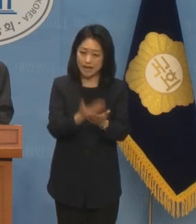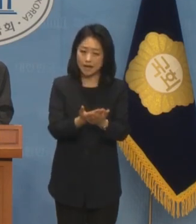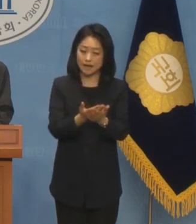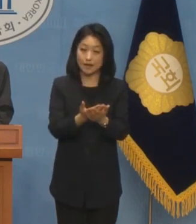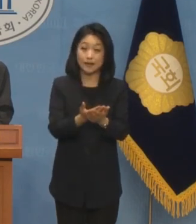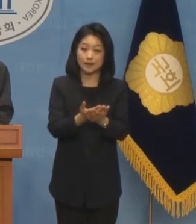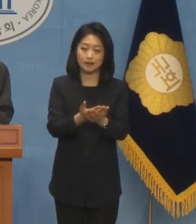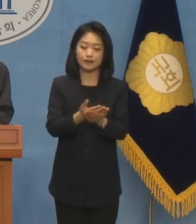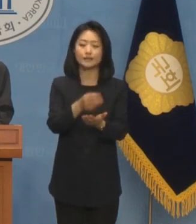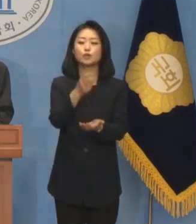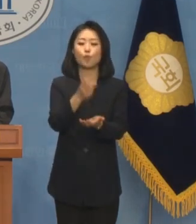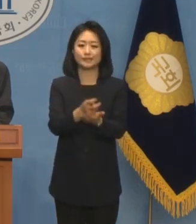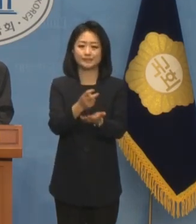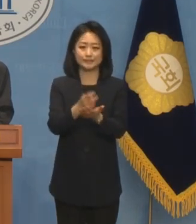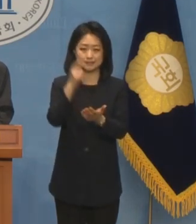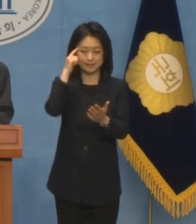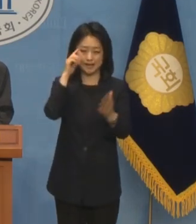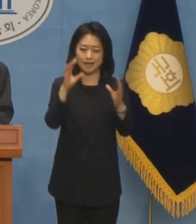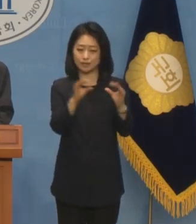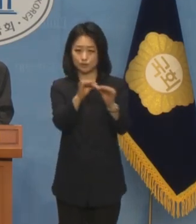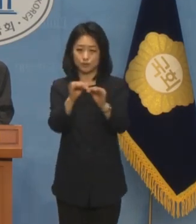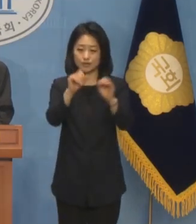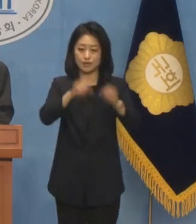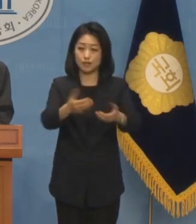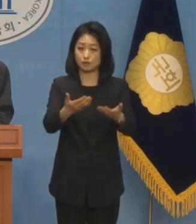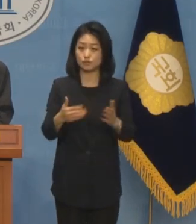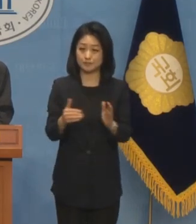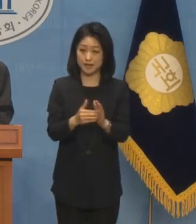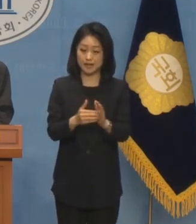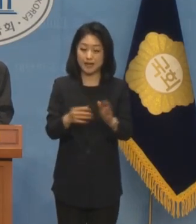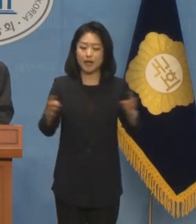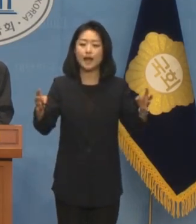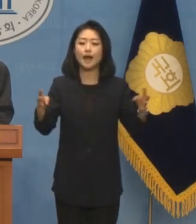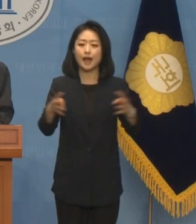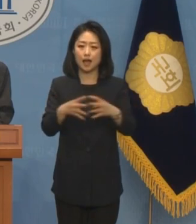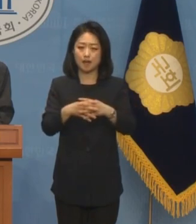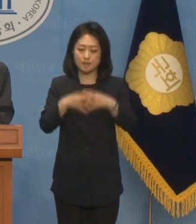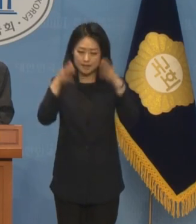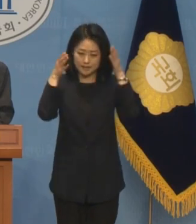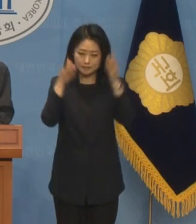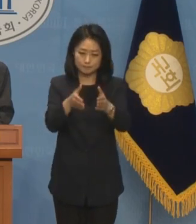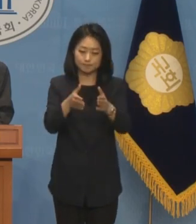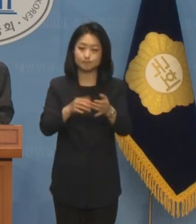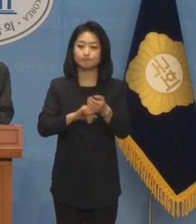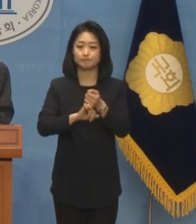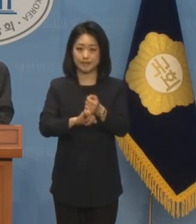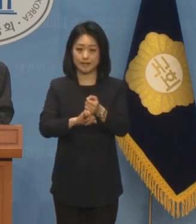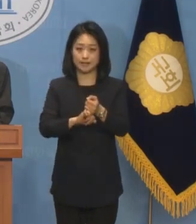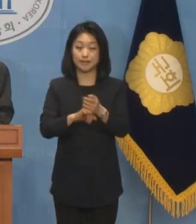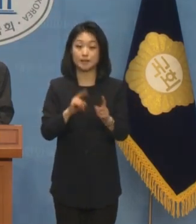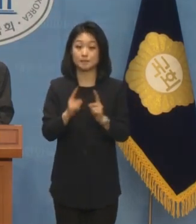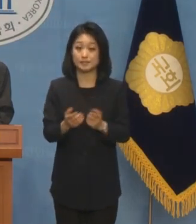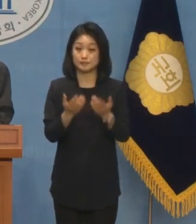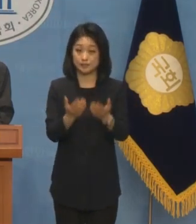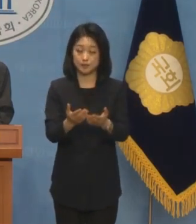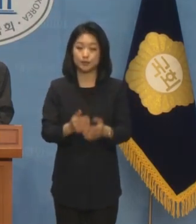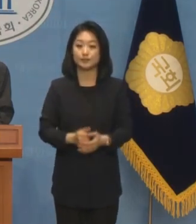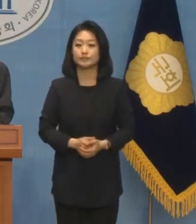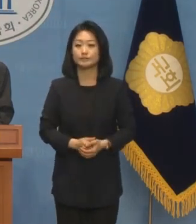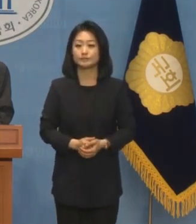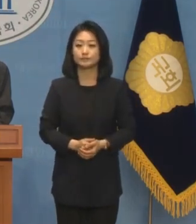원칙이다 입장을 가지고 계셨기 때문에 합의 처리에 주력을 했다는 점 어 다시 한번 좀 강조해서